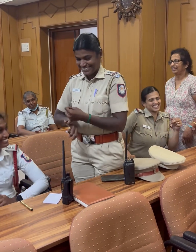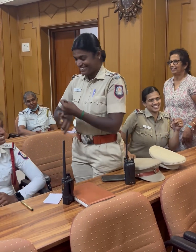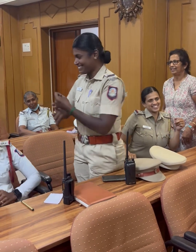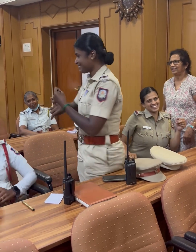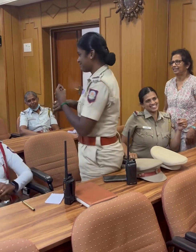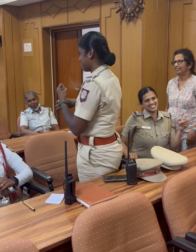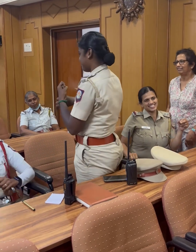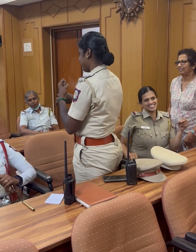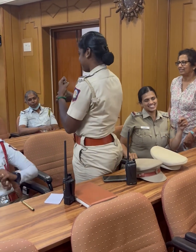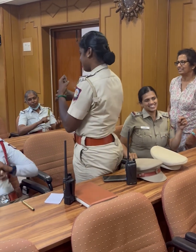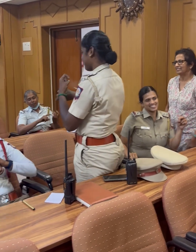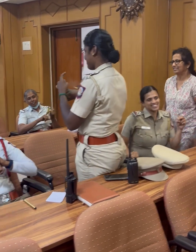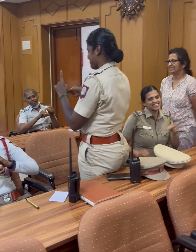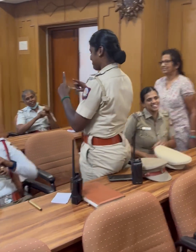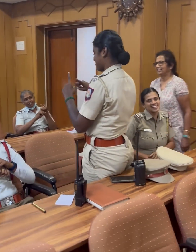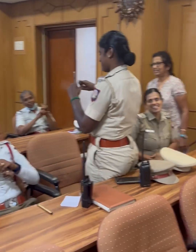அது ஓகே, வெரி குட்.